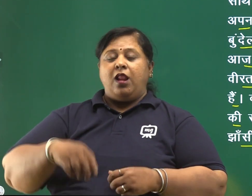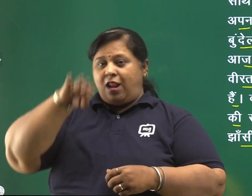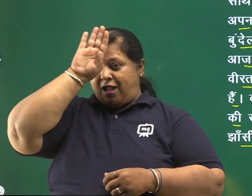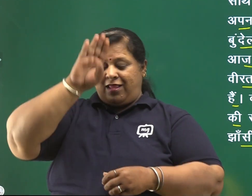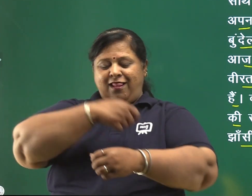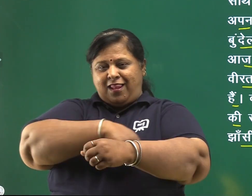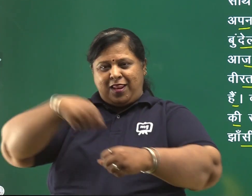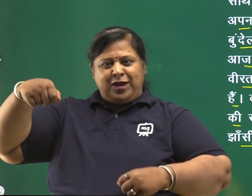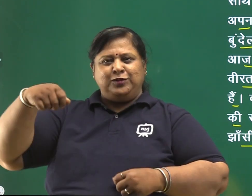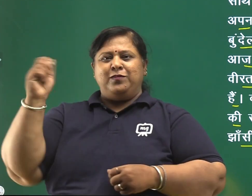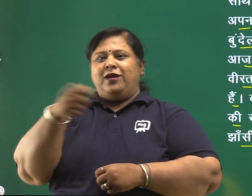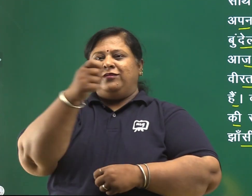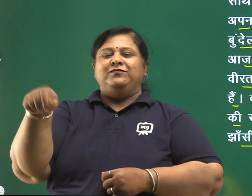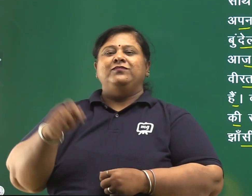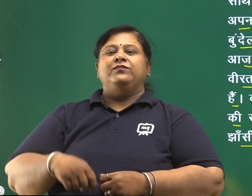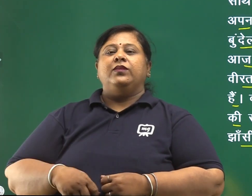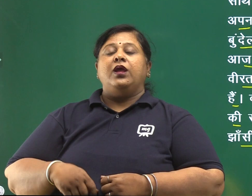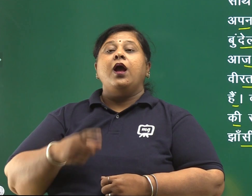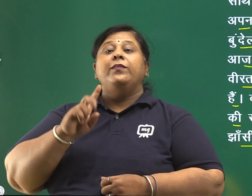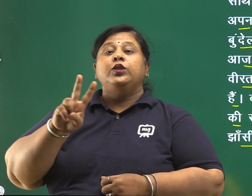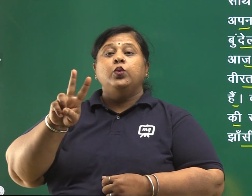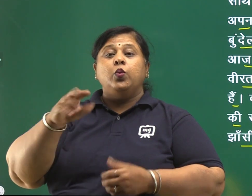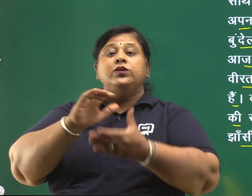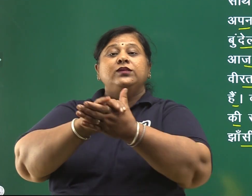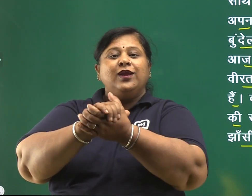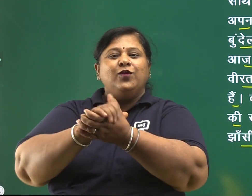लक्ष्मीबाई अपनी दो सहेलियों